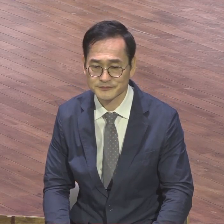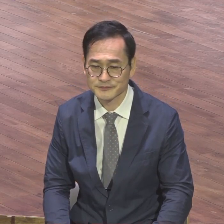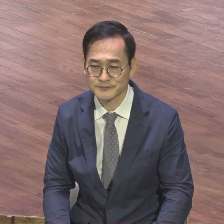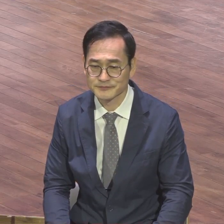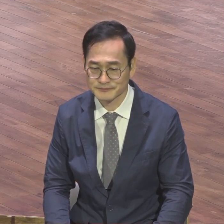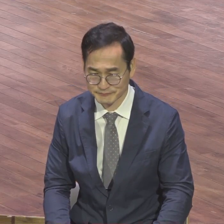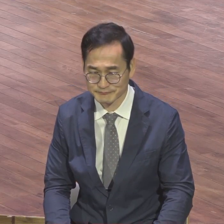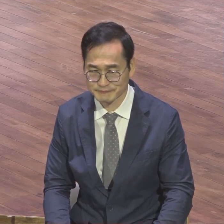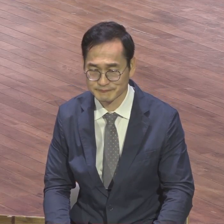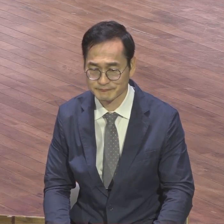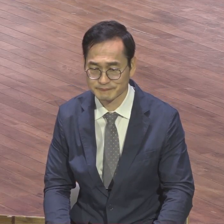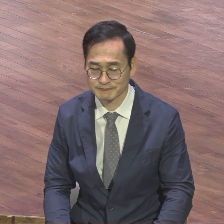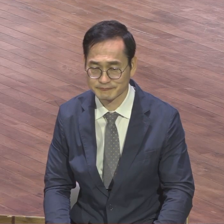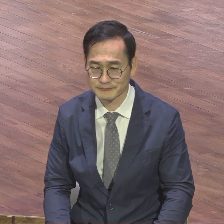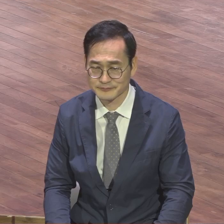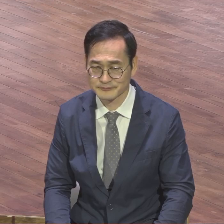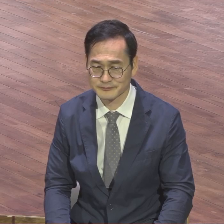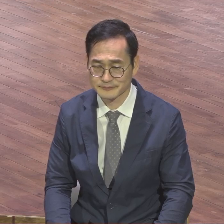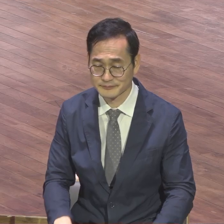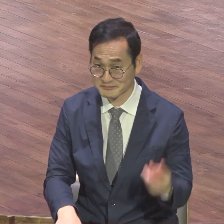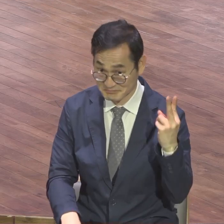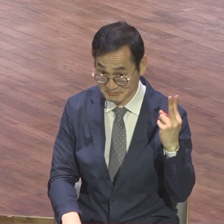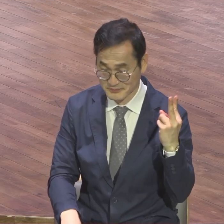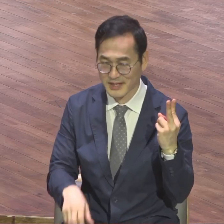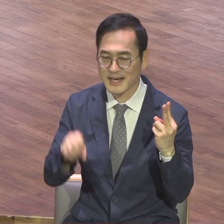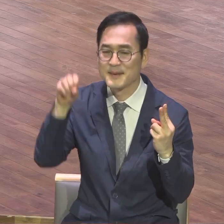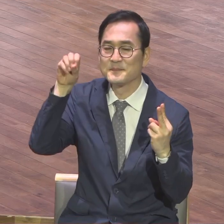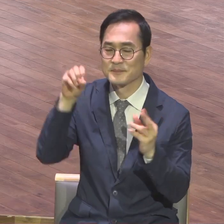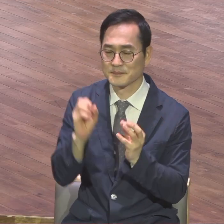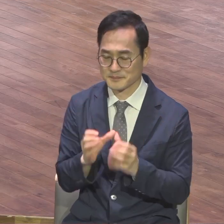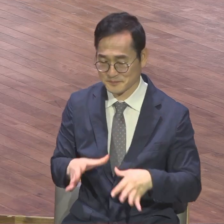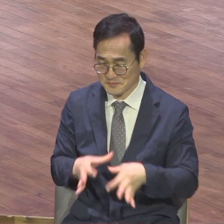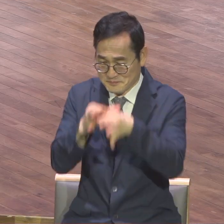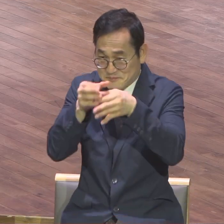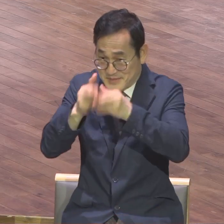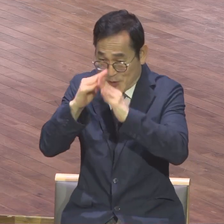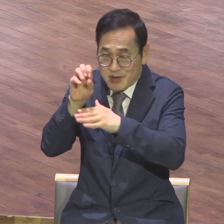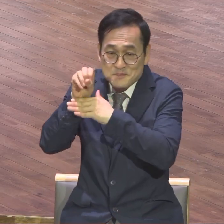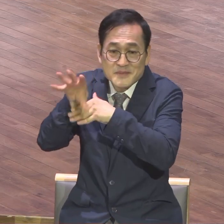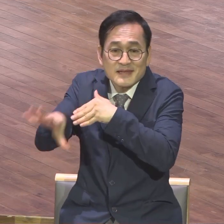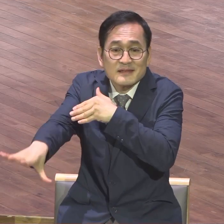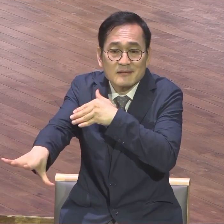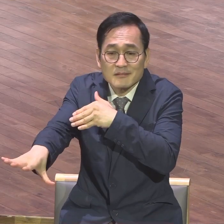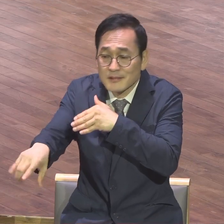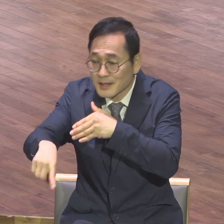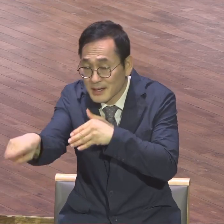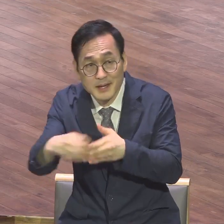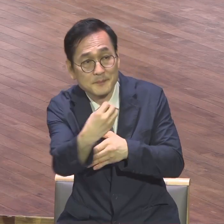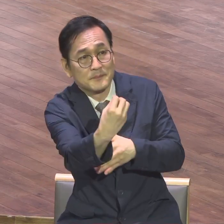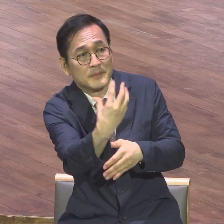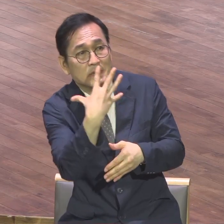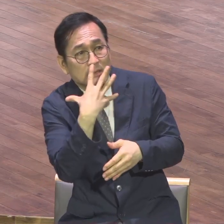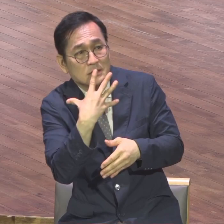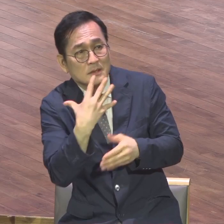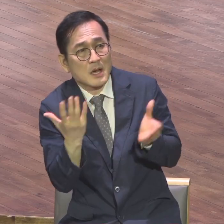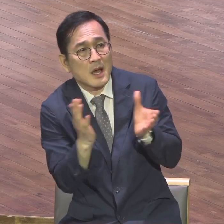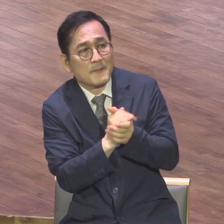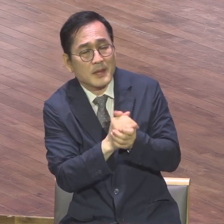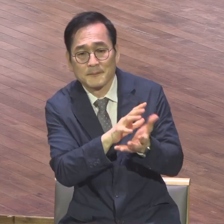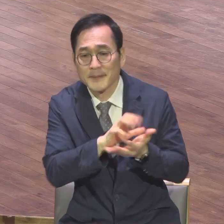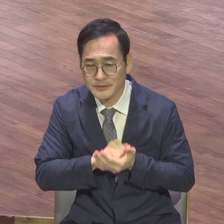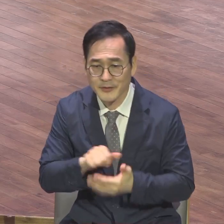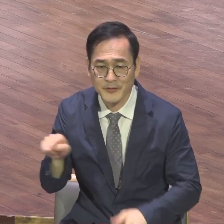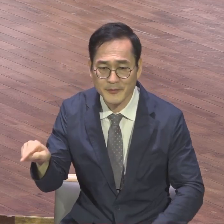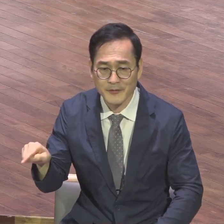바울과 실라가 빛의 망대를 세운 결과는 결국 뭐요? 간수와 그 온 집안 보고만 그리고